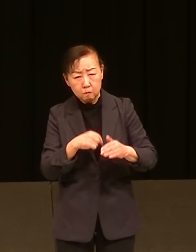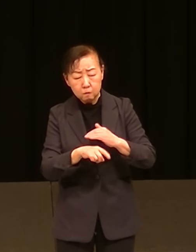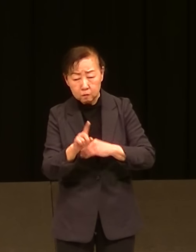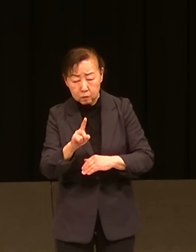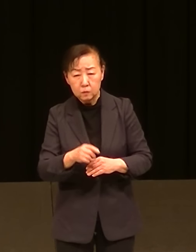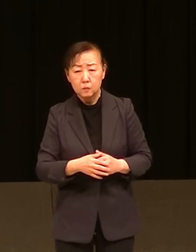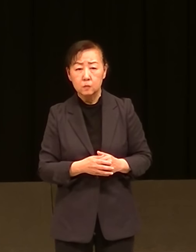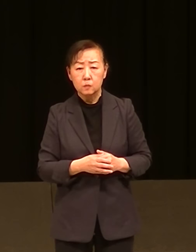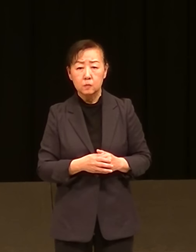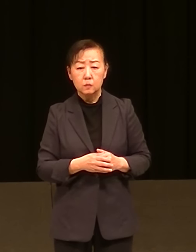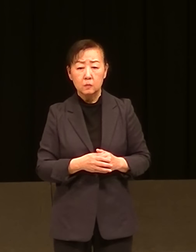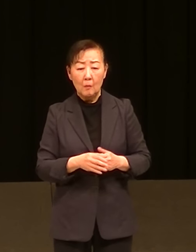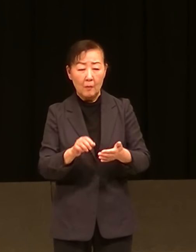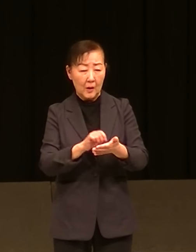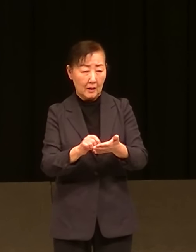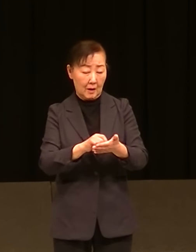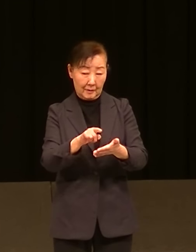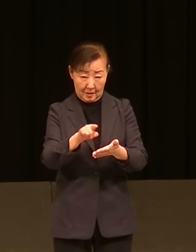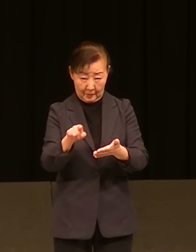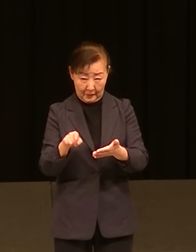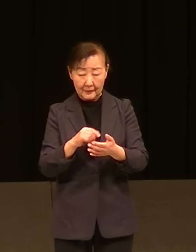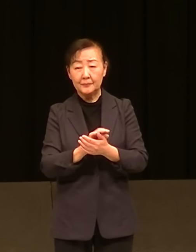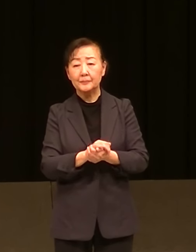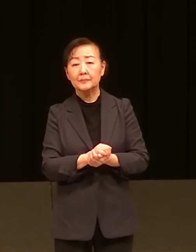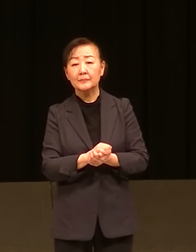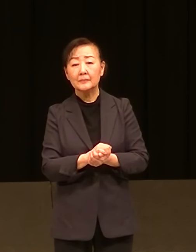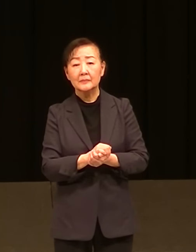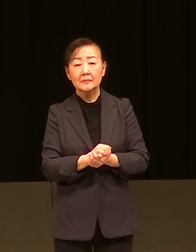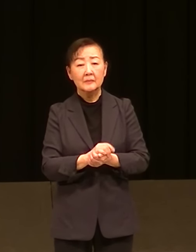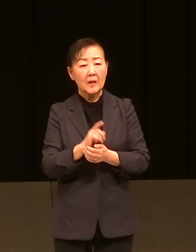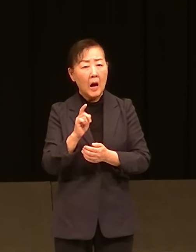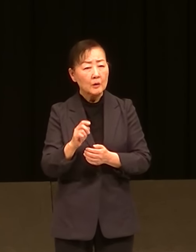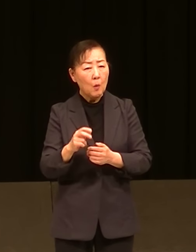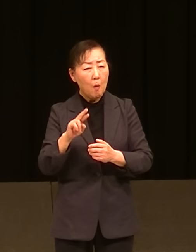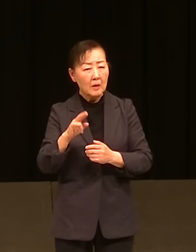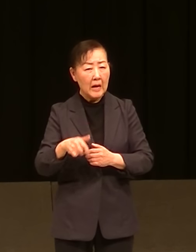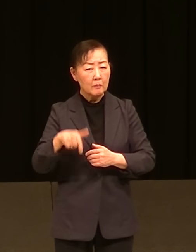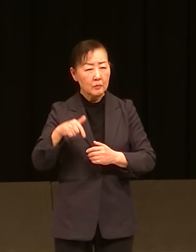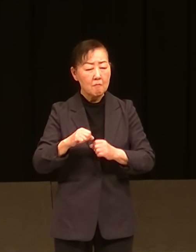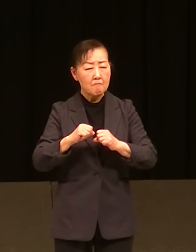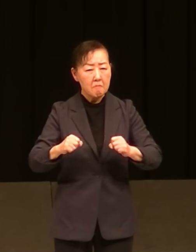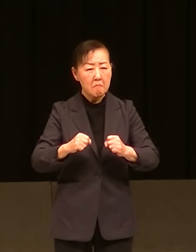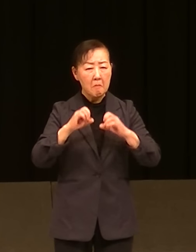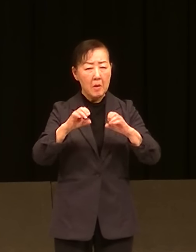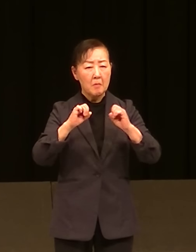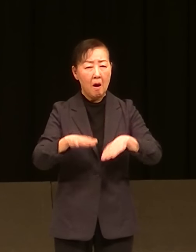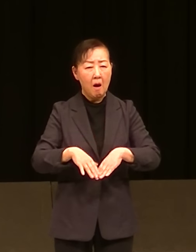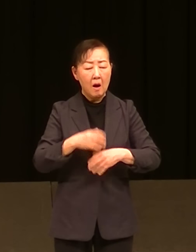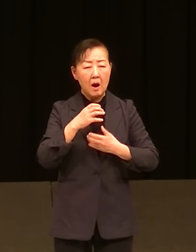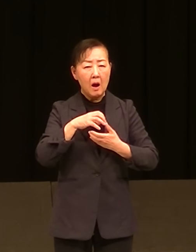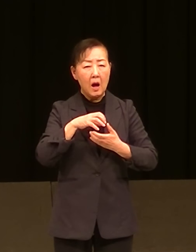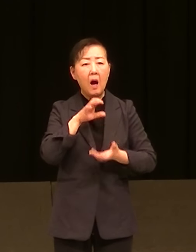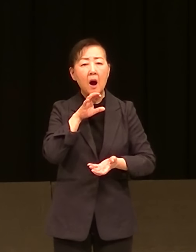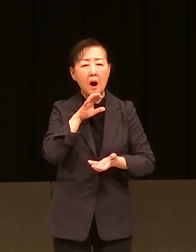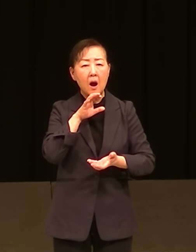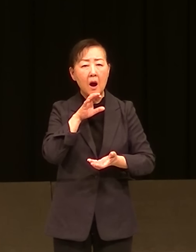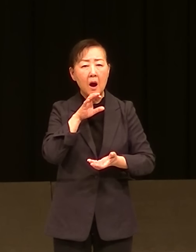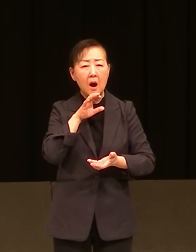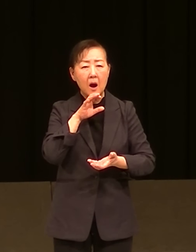ていうと、まあ、そこにも書いてございます通り、あのライブ配信はもう、唖然呆然必